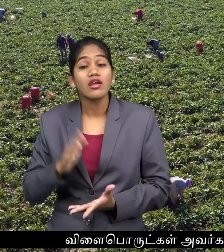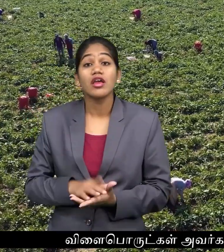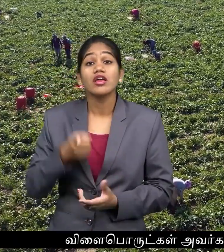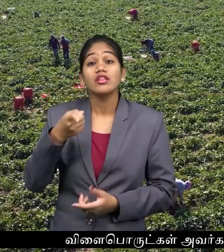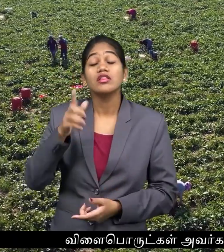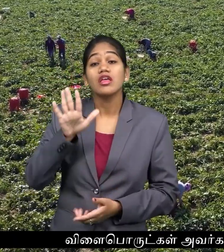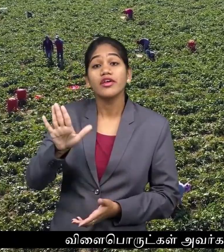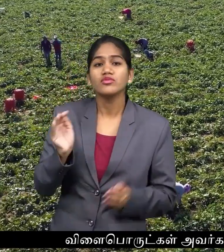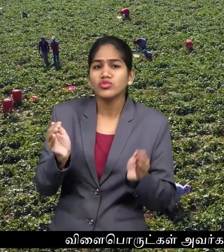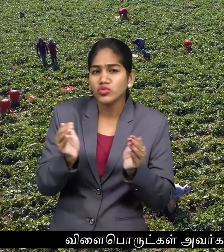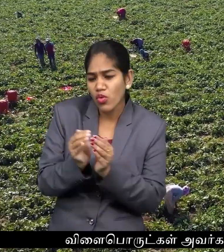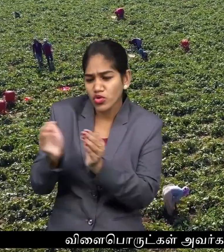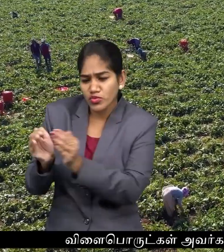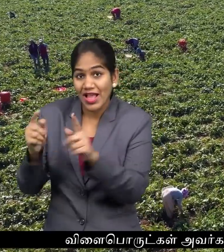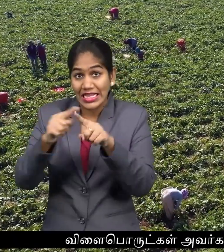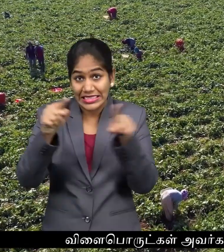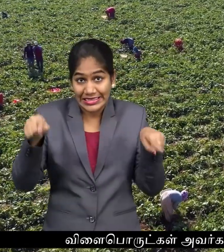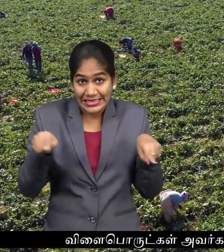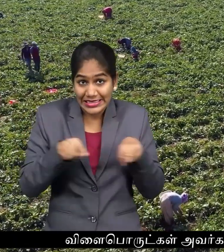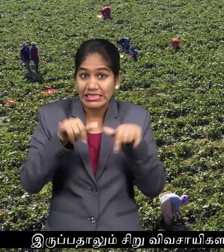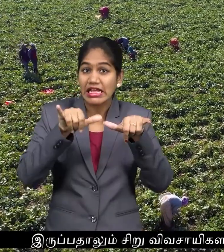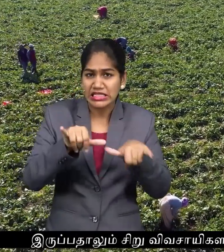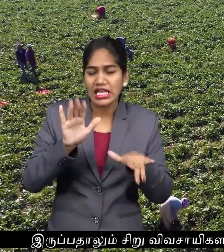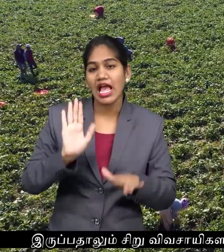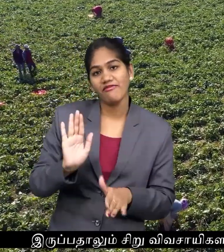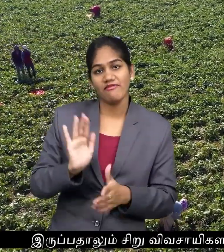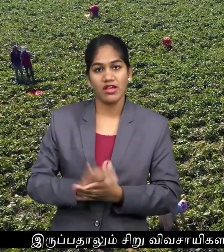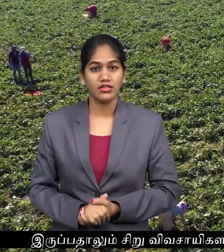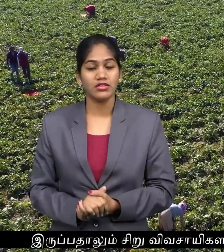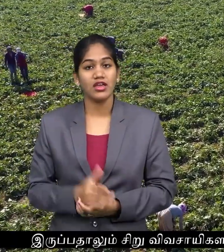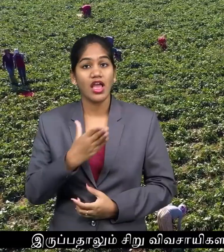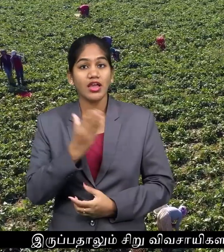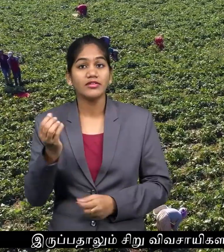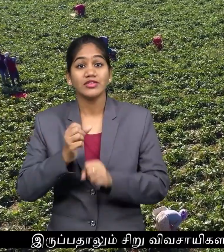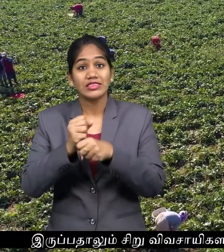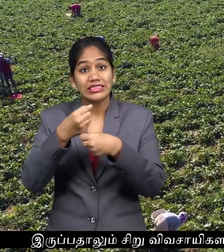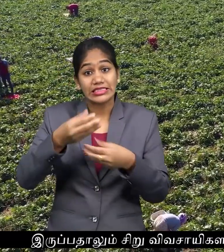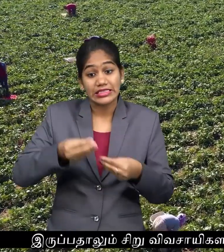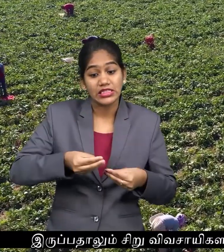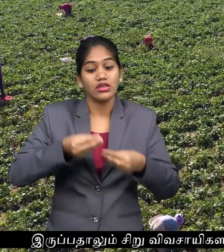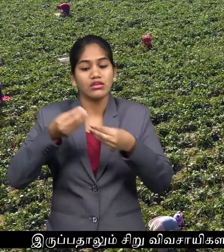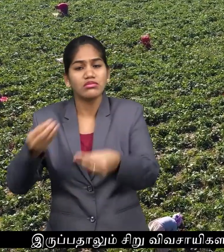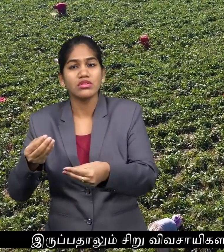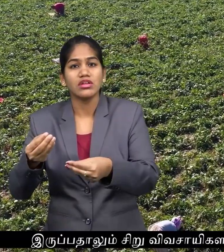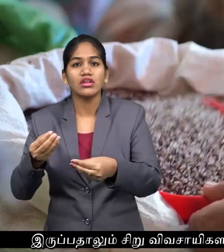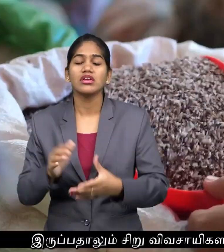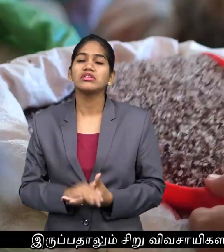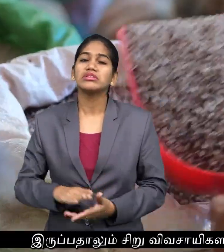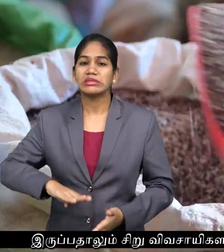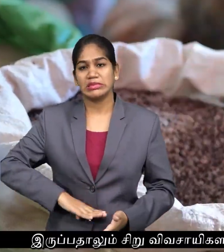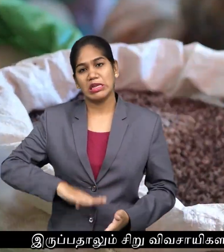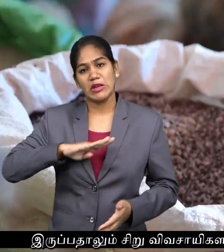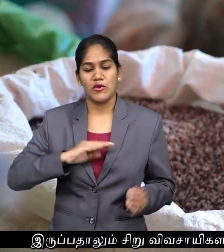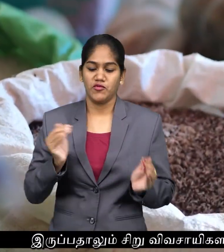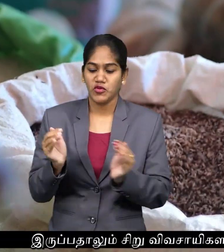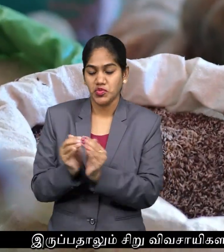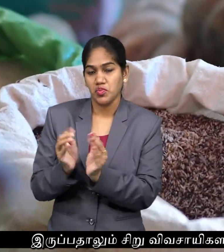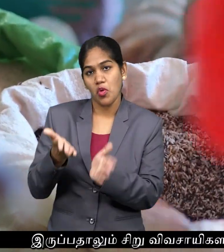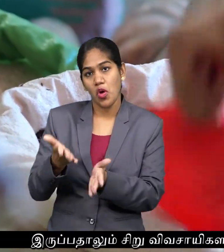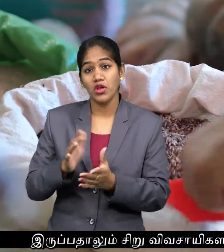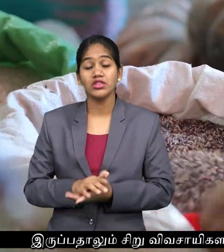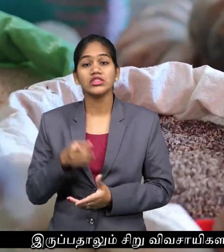விளைபொருட்கள் அவர்களின் தேவைக்கேற்ப போதுமானதாக இருப்பதாலும் சிறு விவசாயிகள் பணத்தை